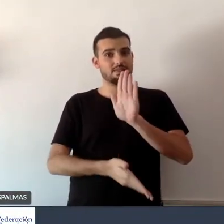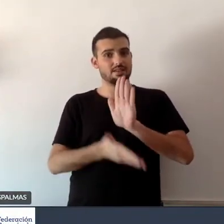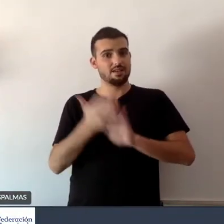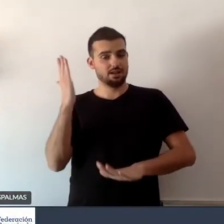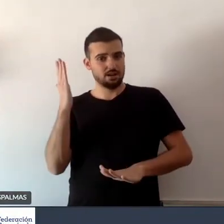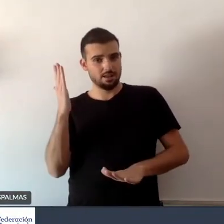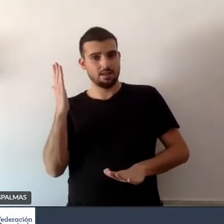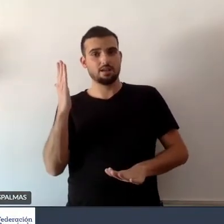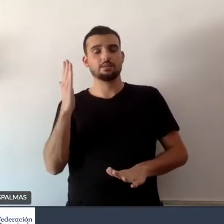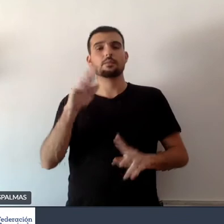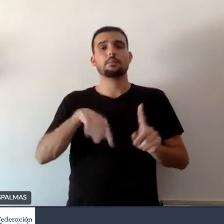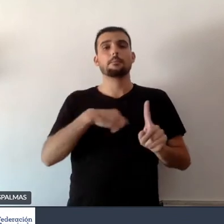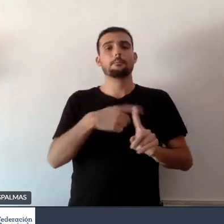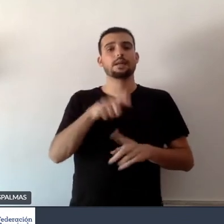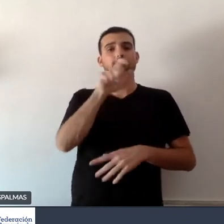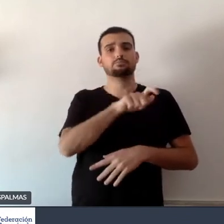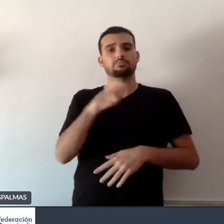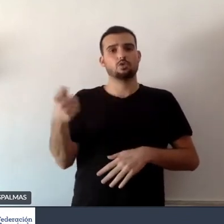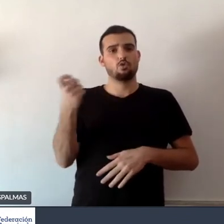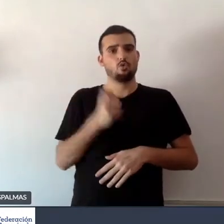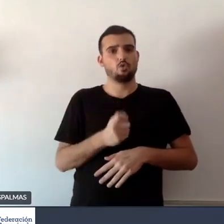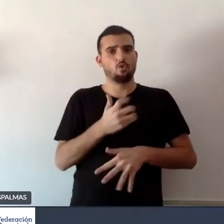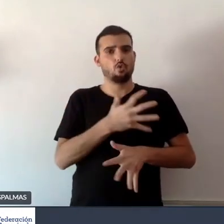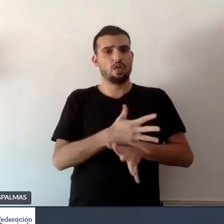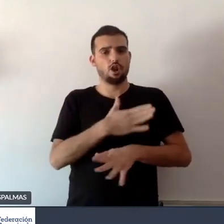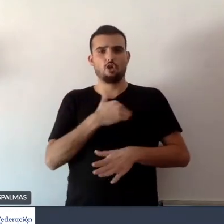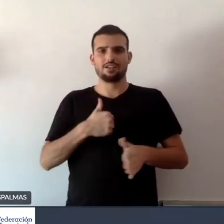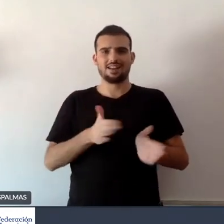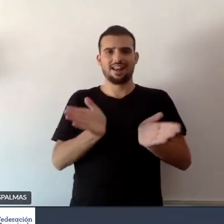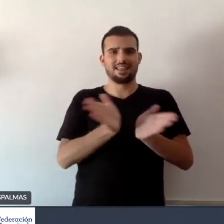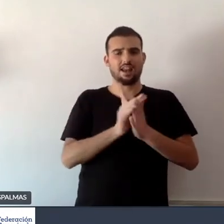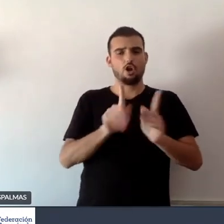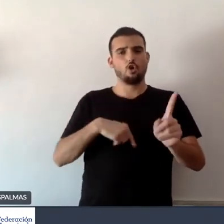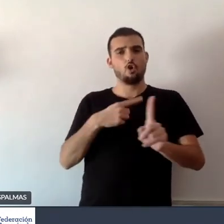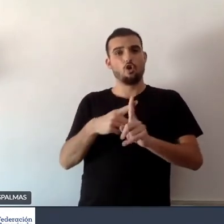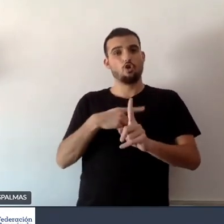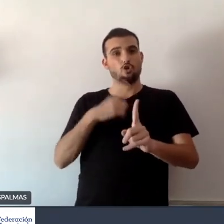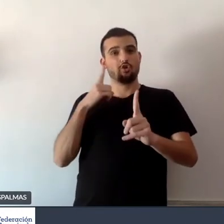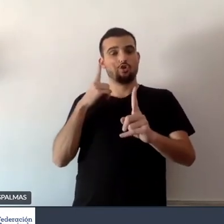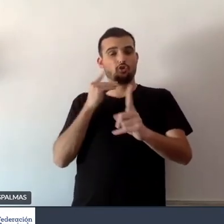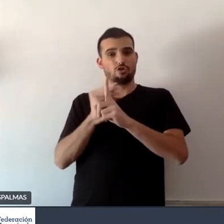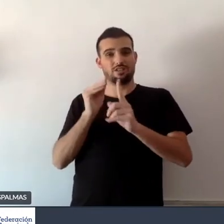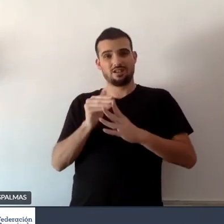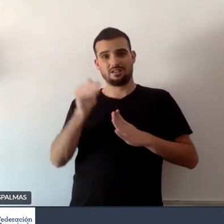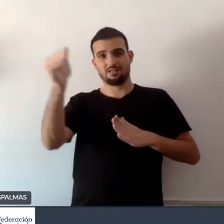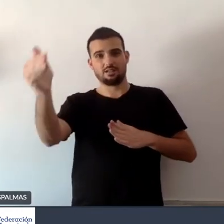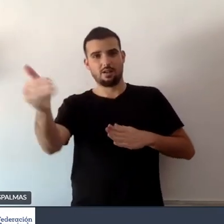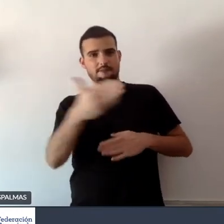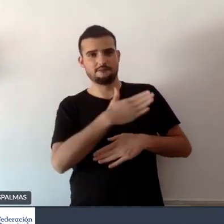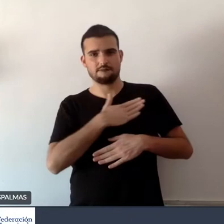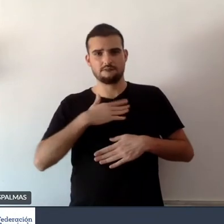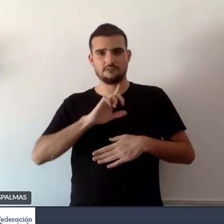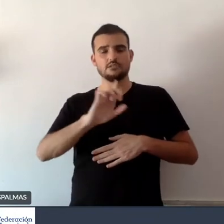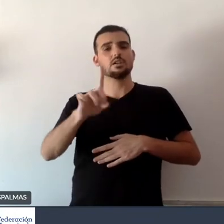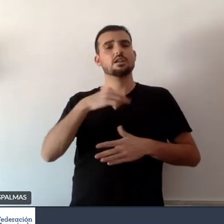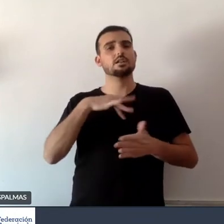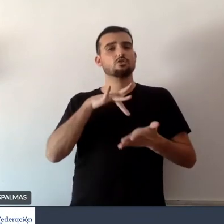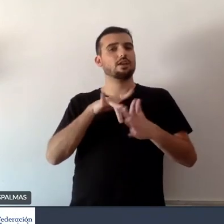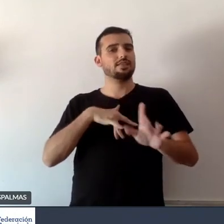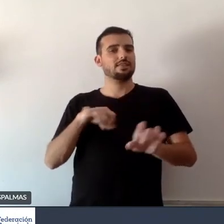para jugadores que luego van a jugar bloque directo lateral en el lado contrario son interesantes, arrastrando las defensas.